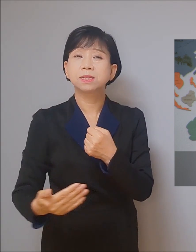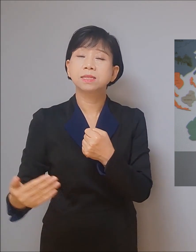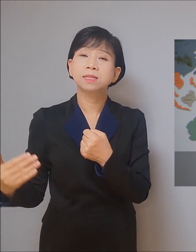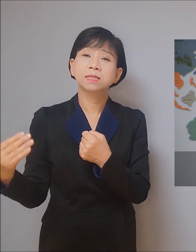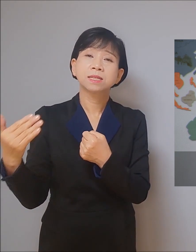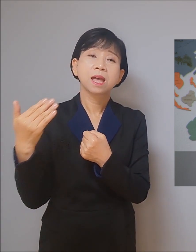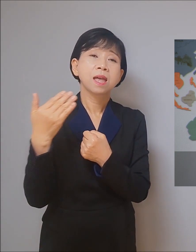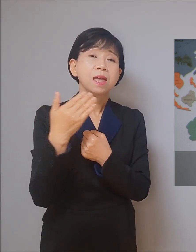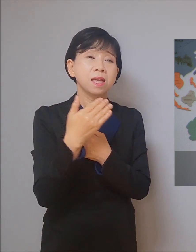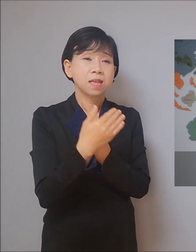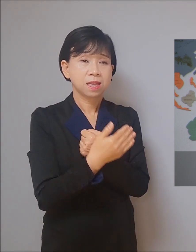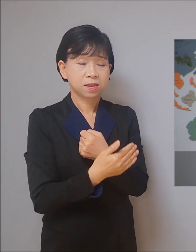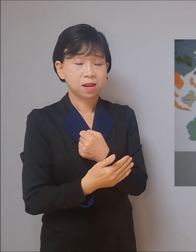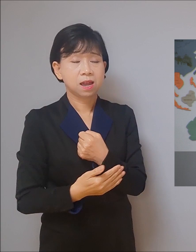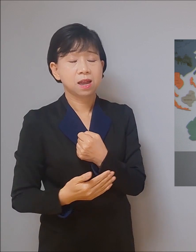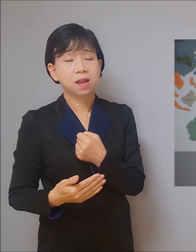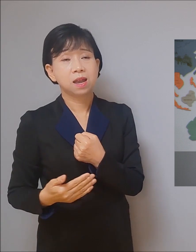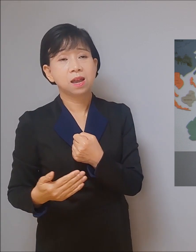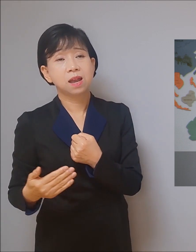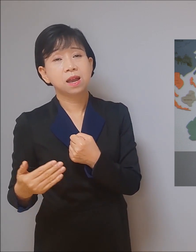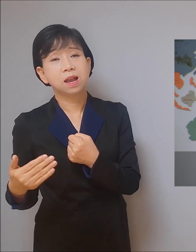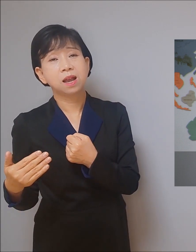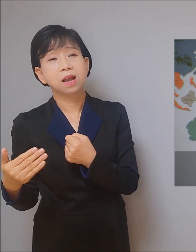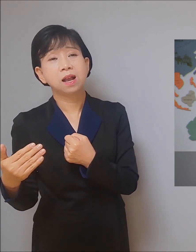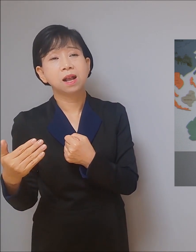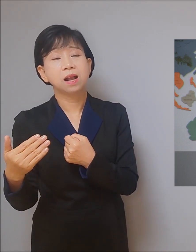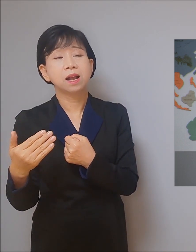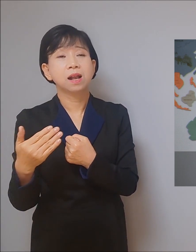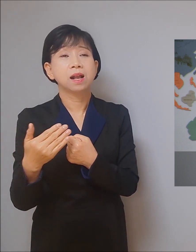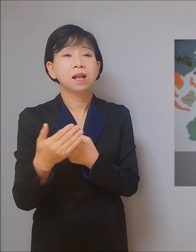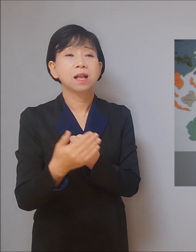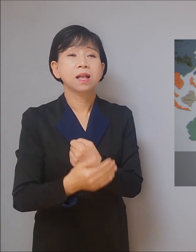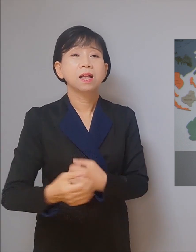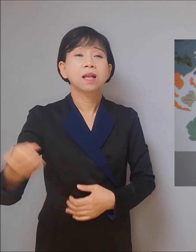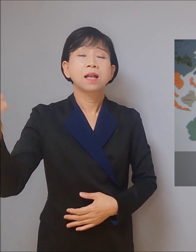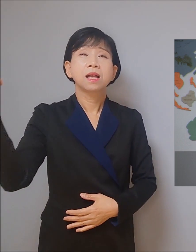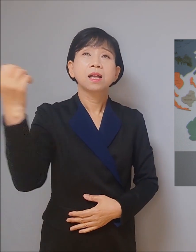주님의 은혜라.